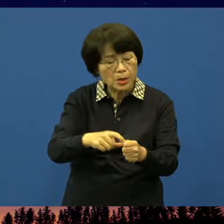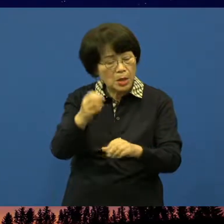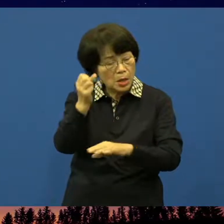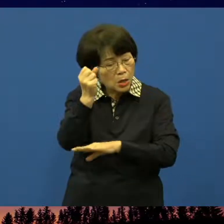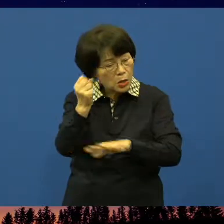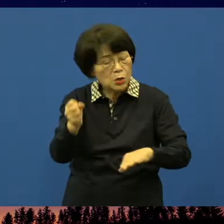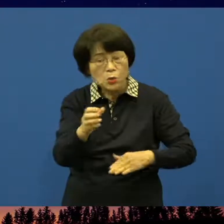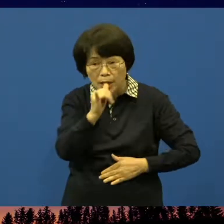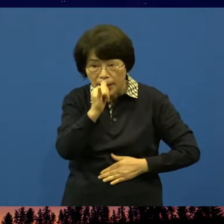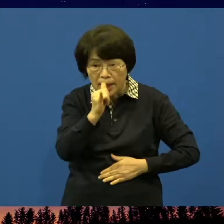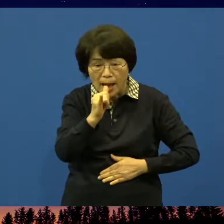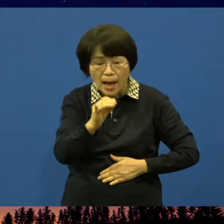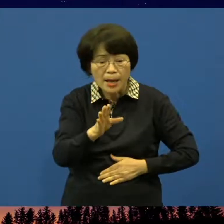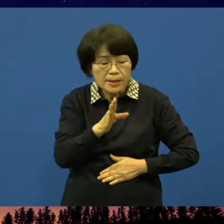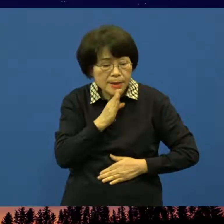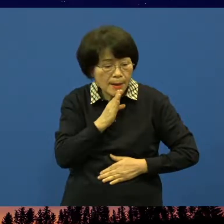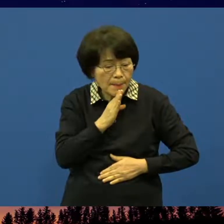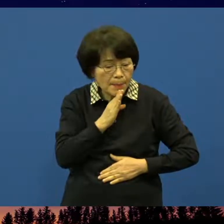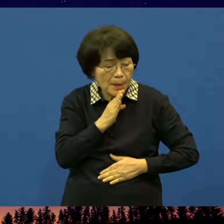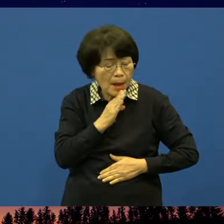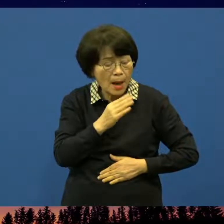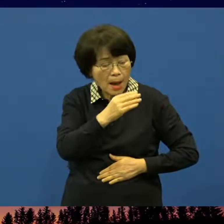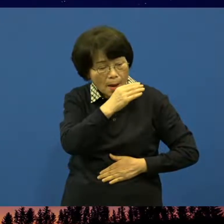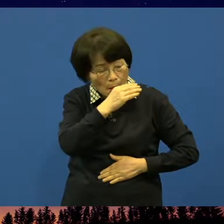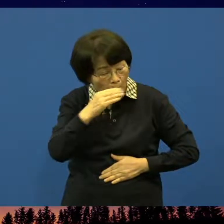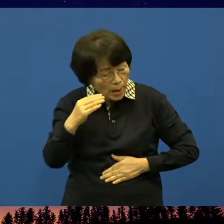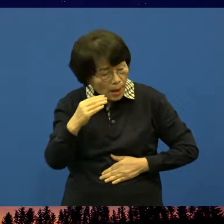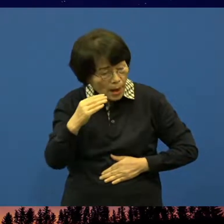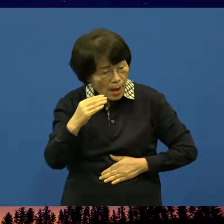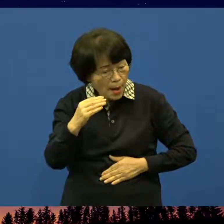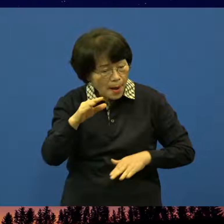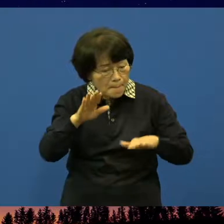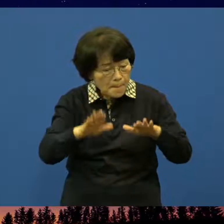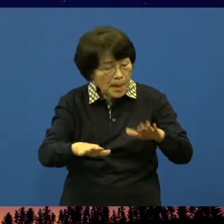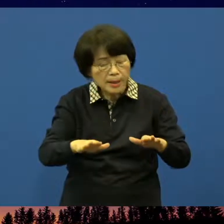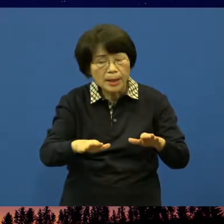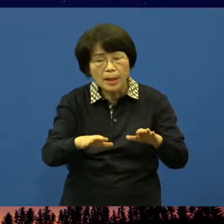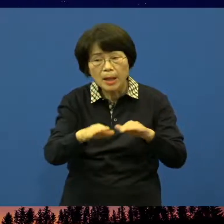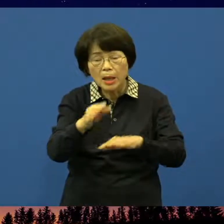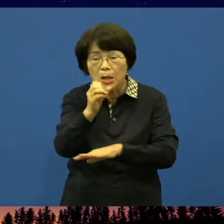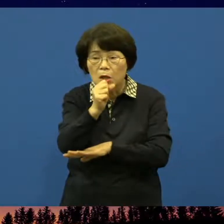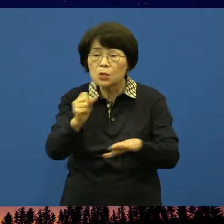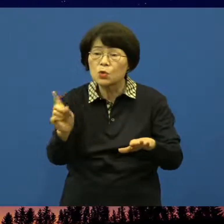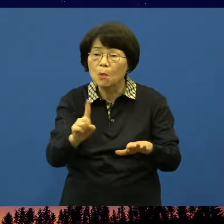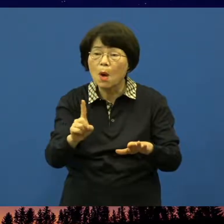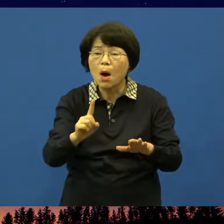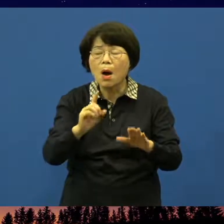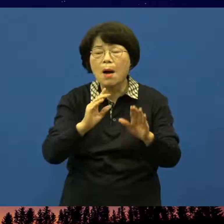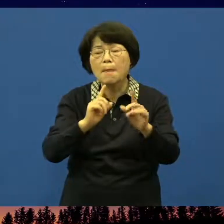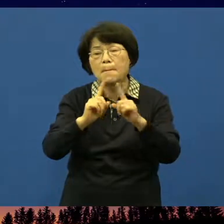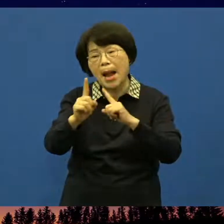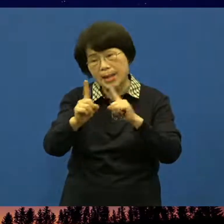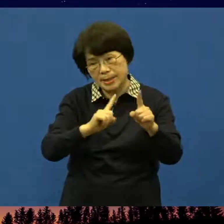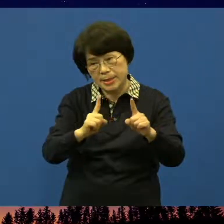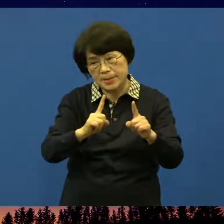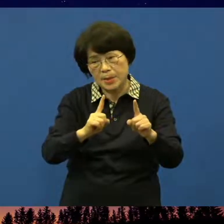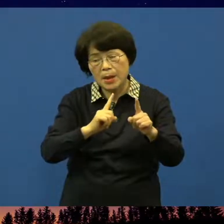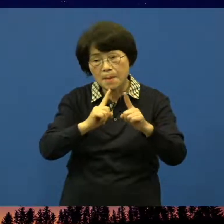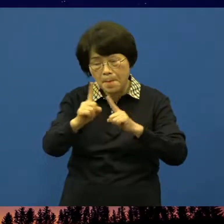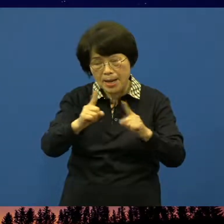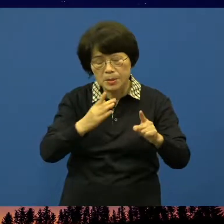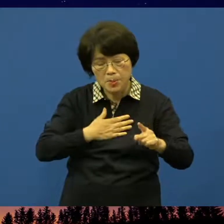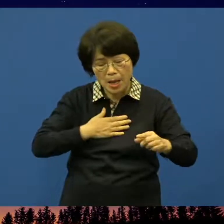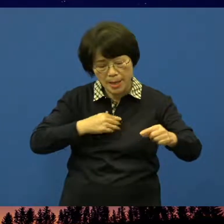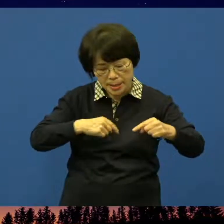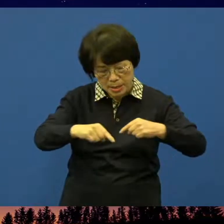그것이 참된가, 그것이 옳은가, 그 모든 판단의 기준은 하나님의 말씀이에요. 그 말씀이 나를 지배하고 그 말씀이